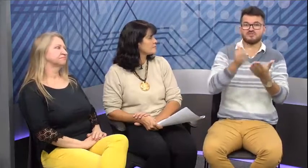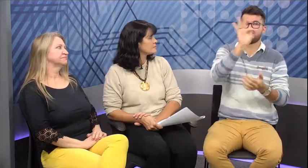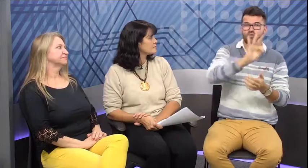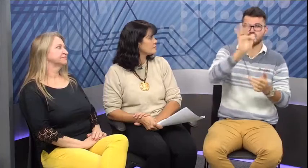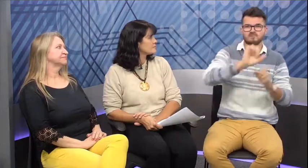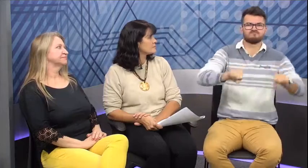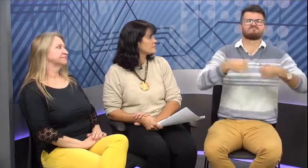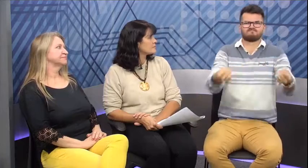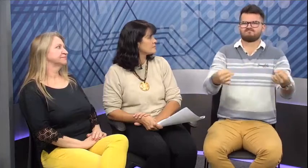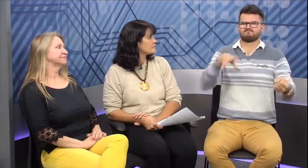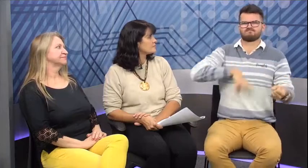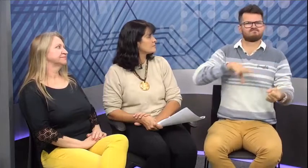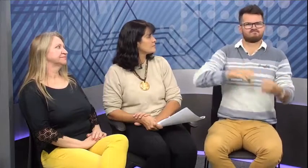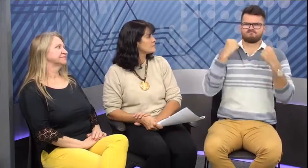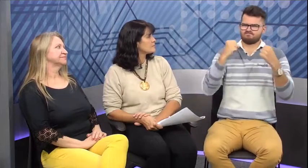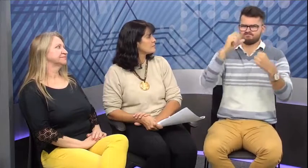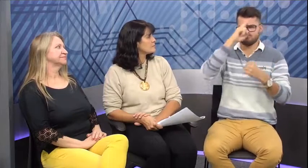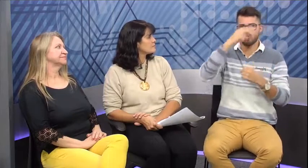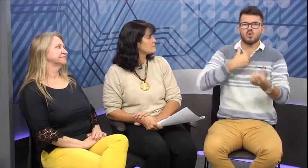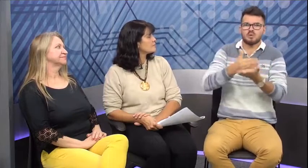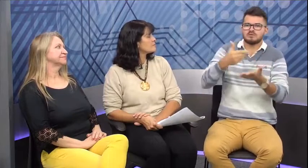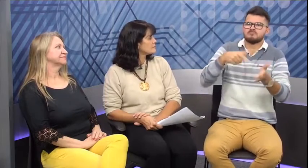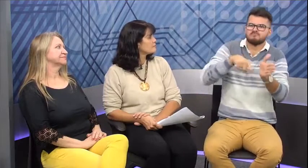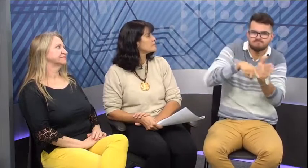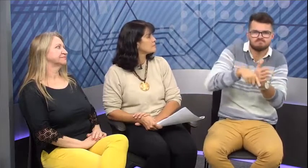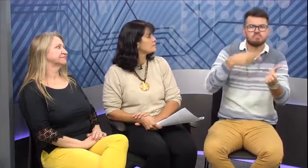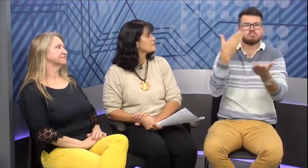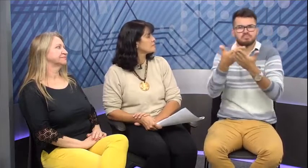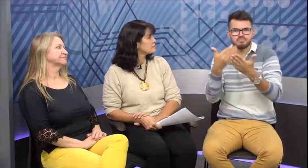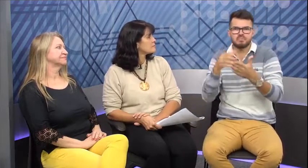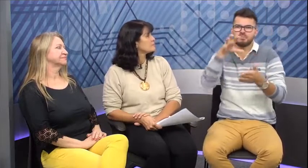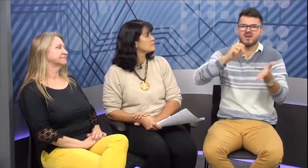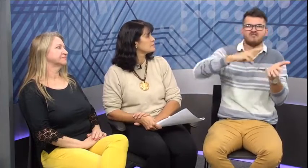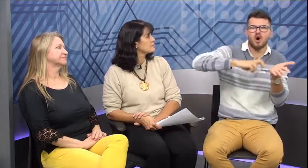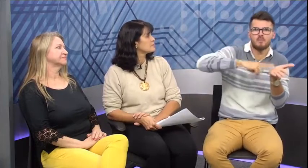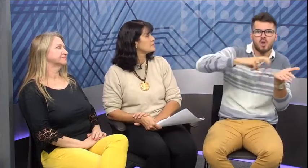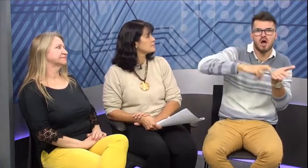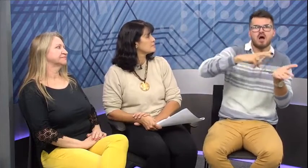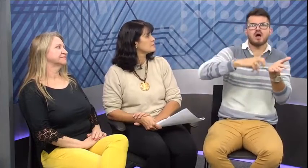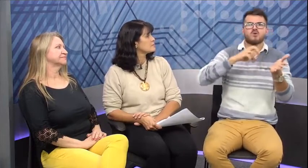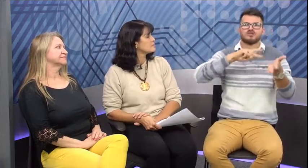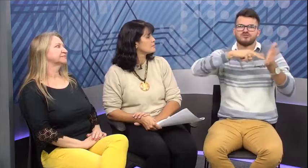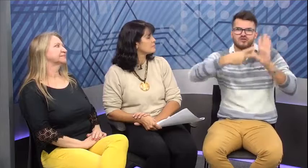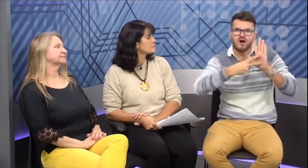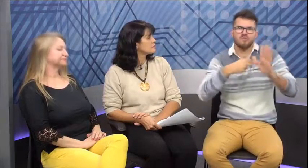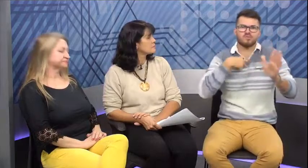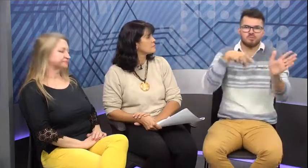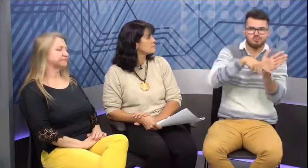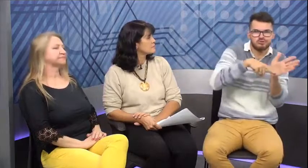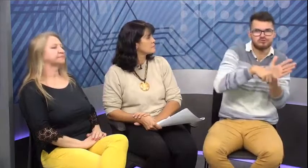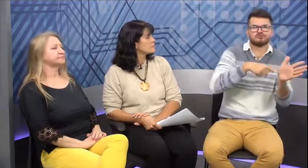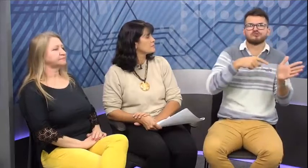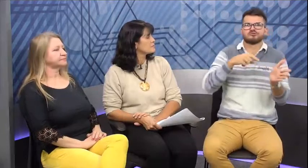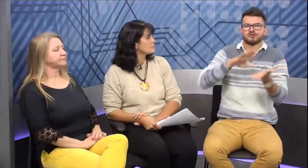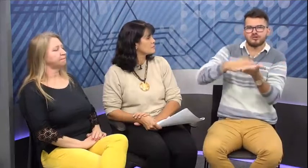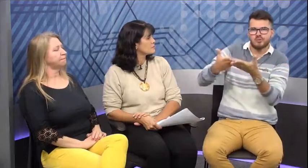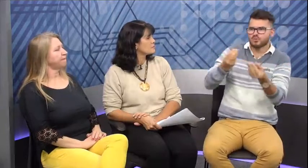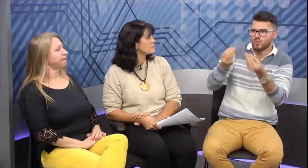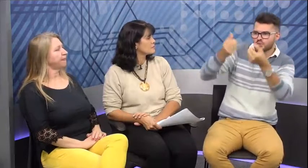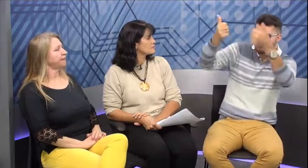lido com isso de modo muito natural. E em pesquisas agora, como eu preciso, né,